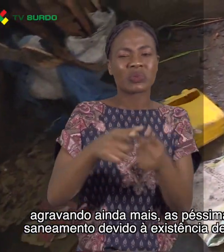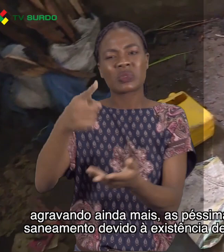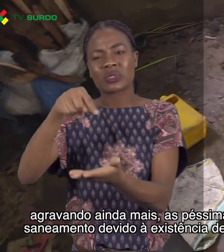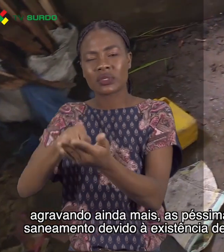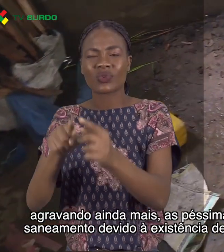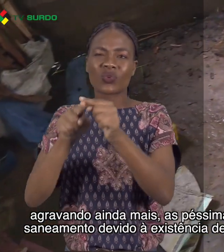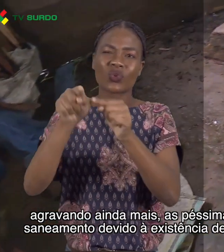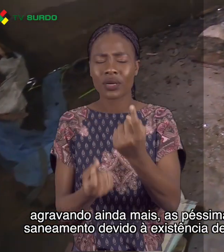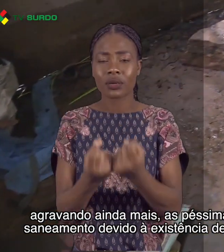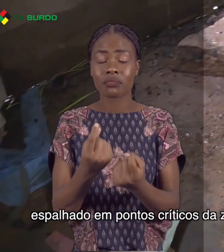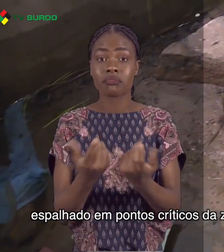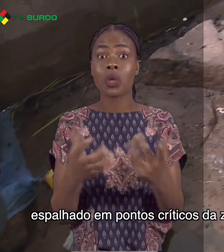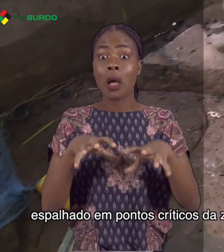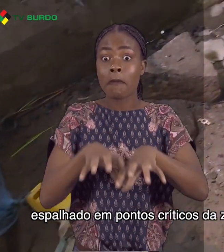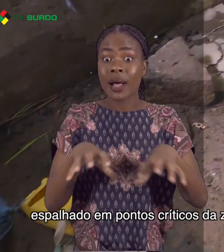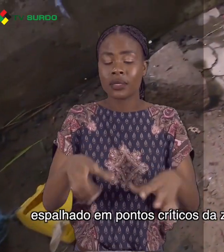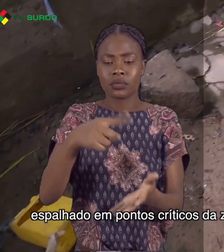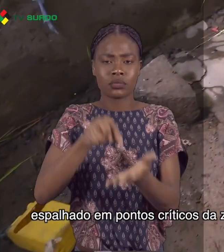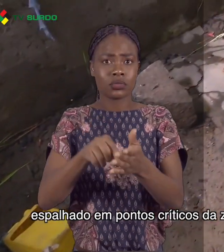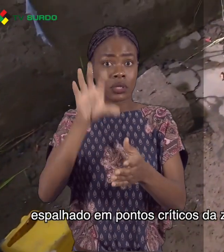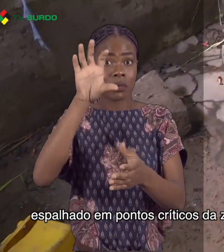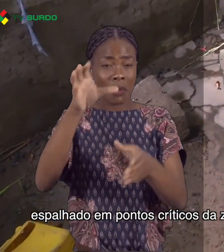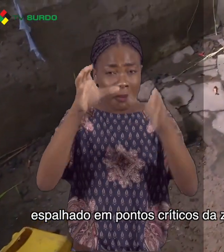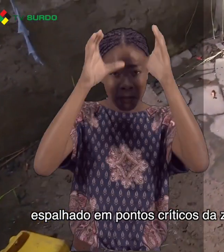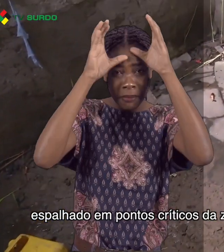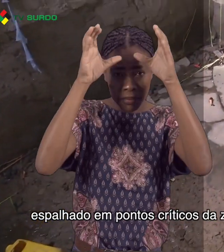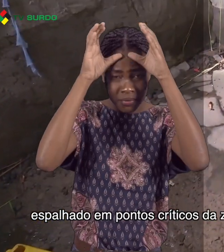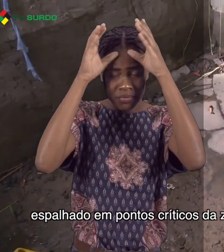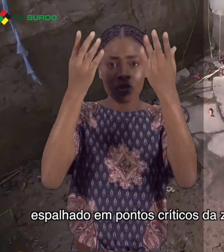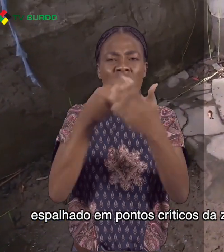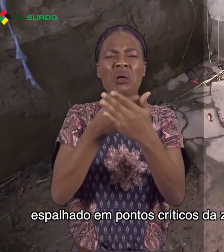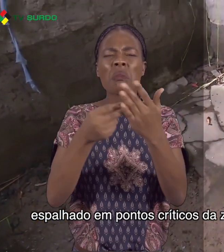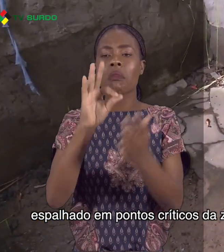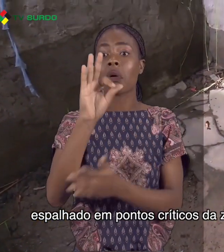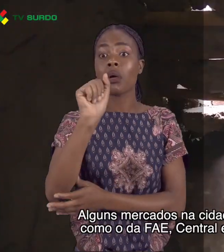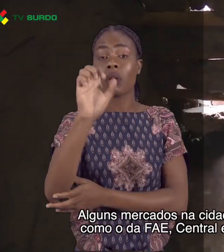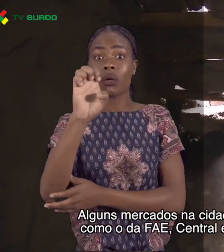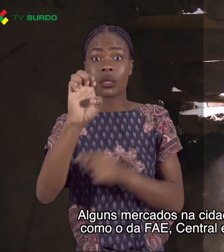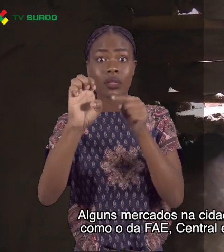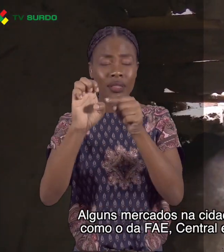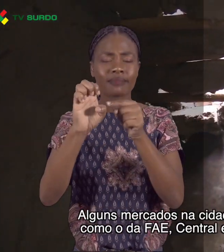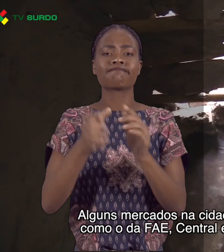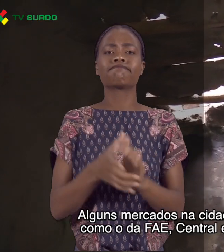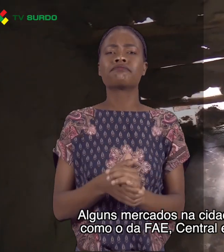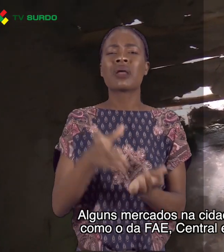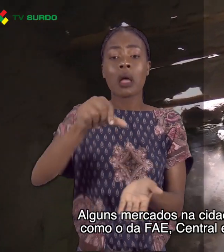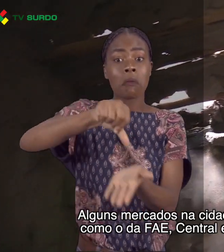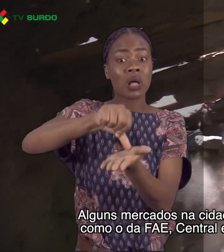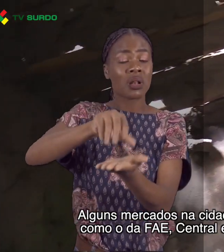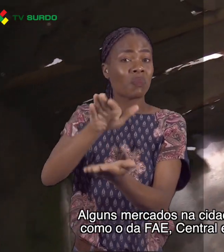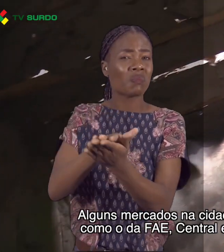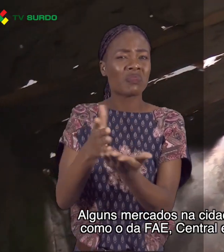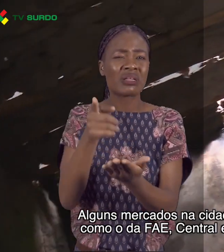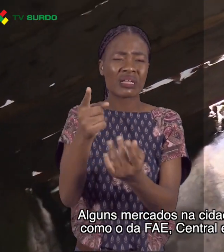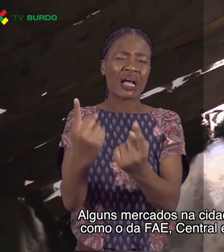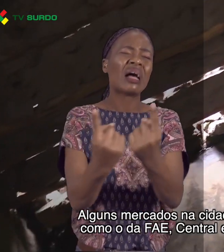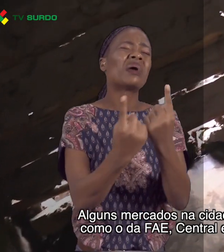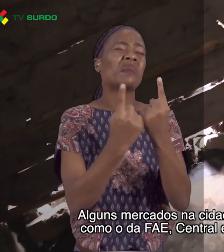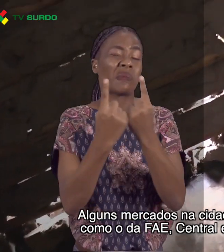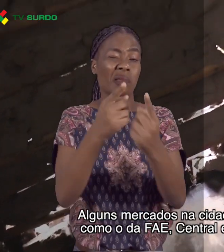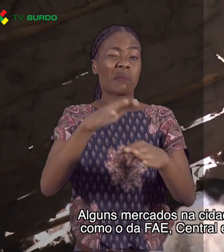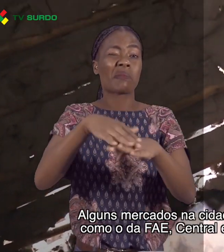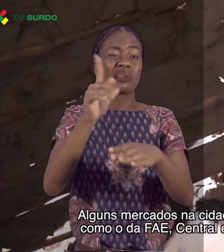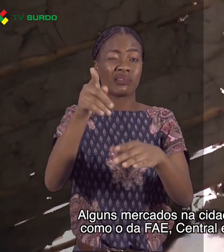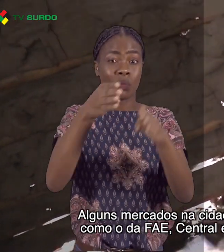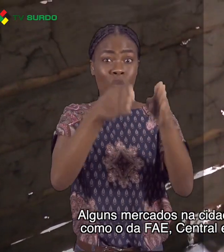de lixo doméstico espalhado em pontos críticos na zona urbe e suburbana. Alguns mercados na cidade de Kilimane, como